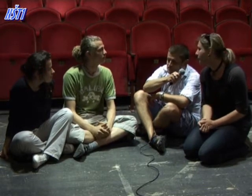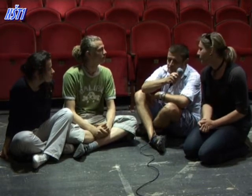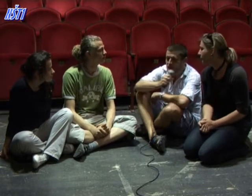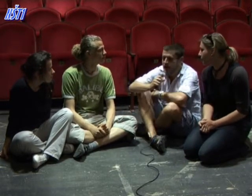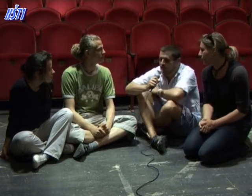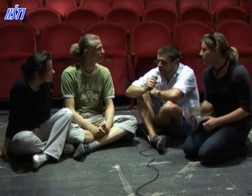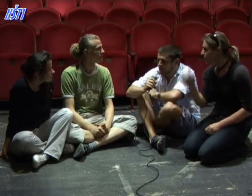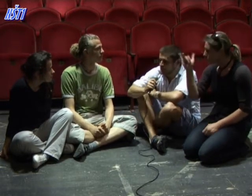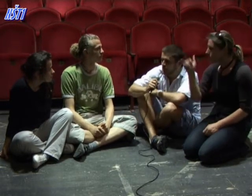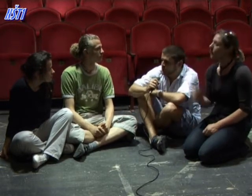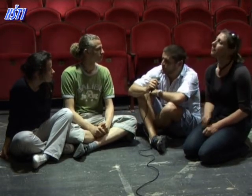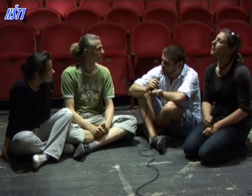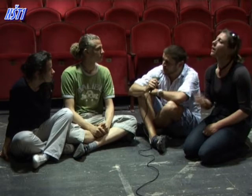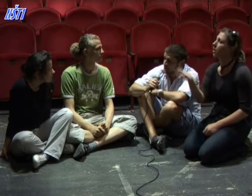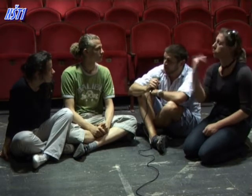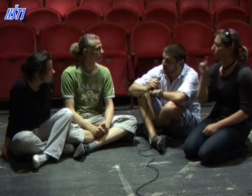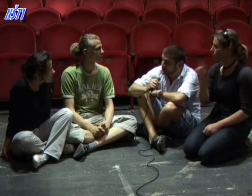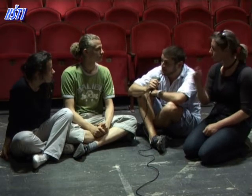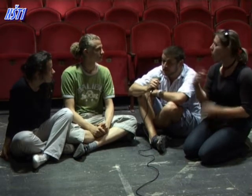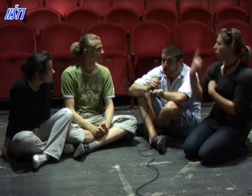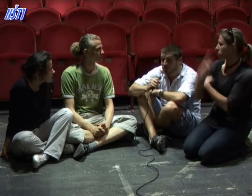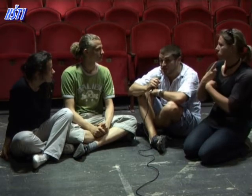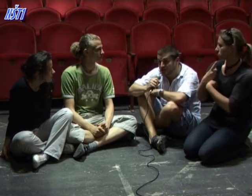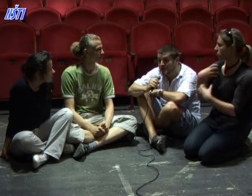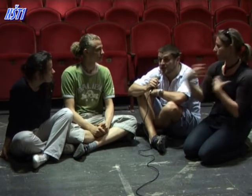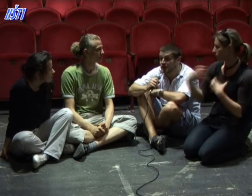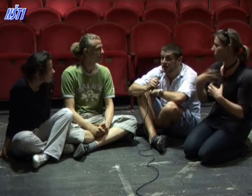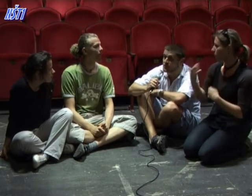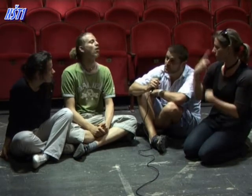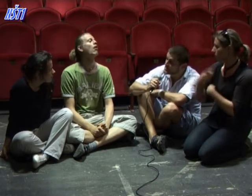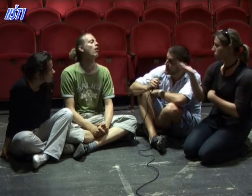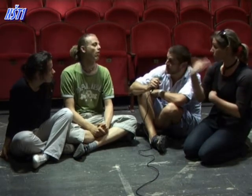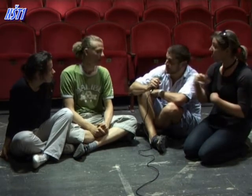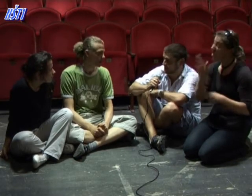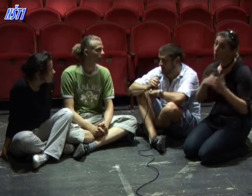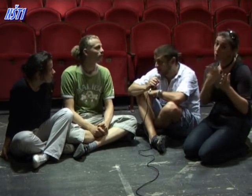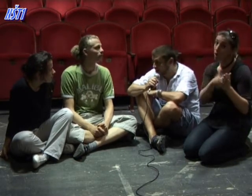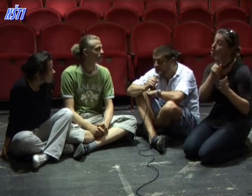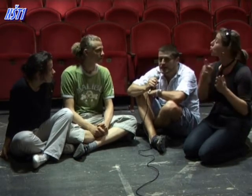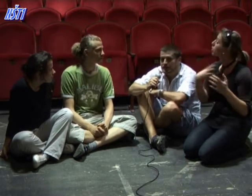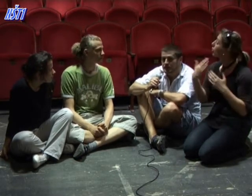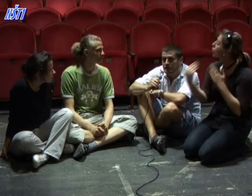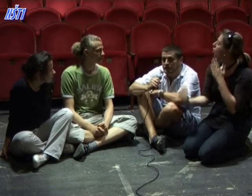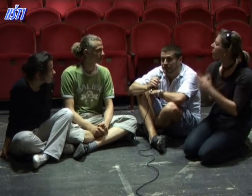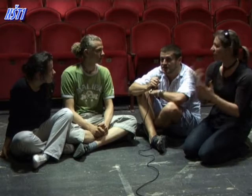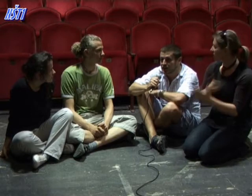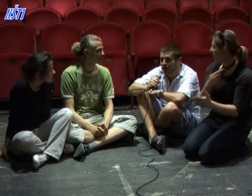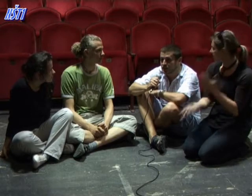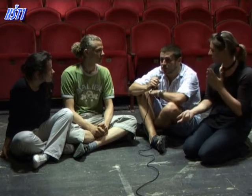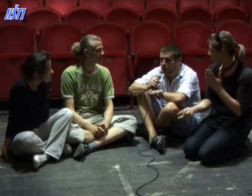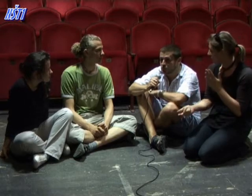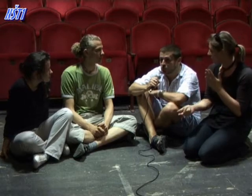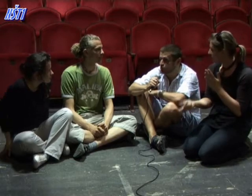hru? Tak byla to vlastně zakázka, to představení je docela staré, je